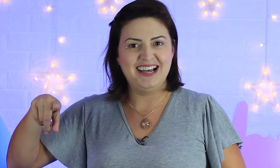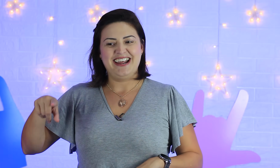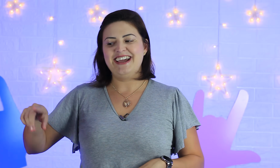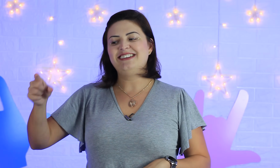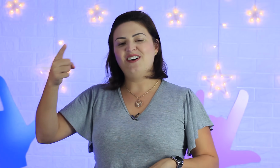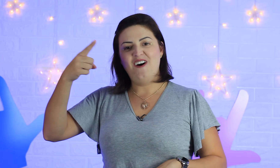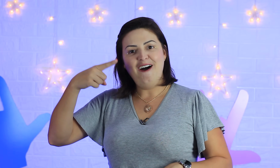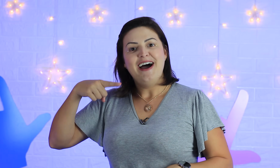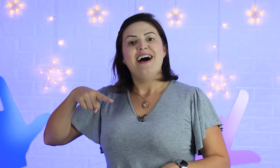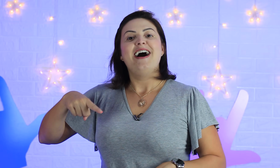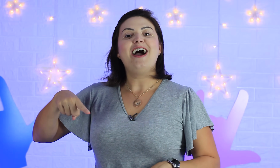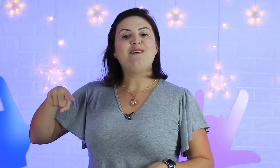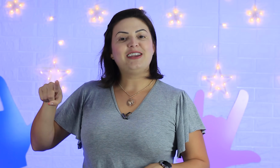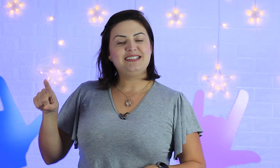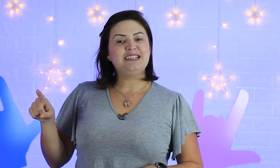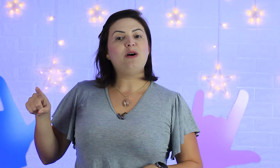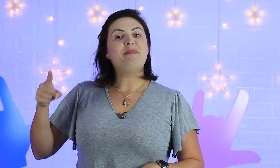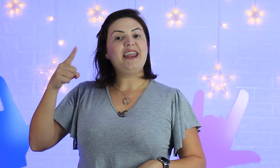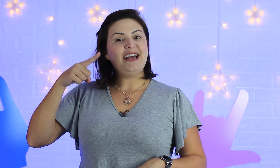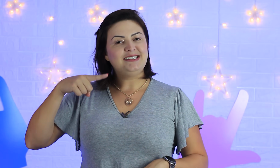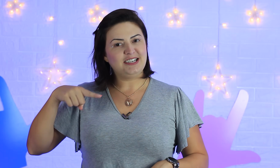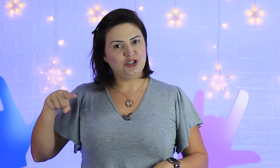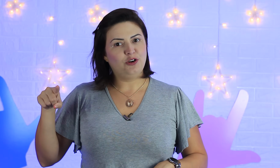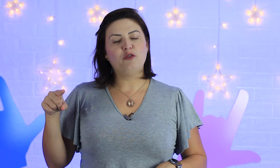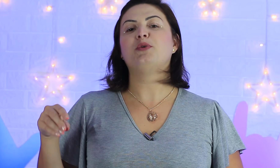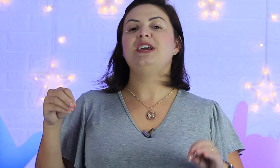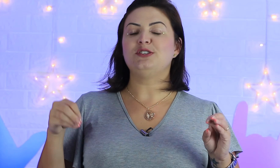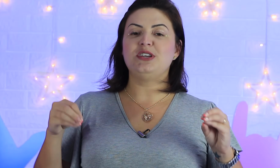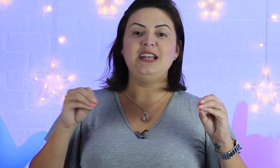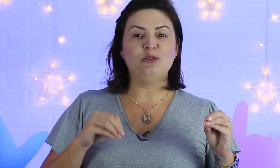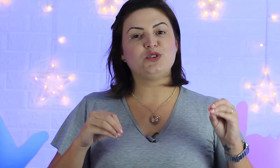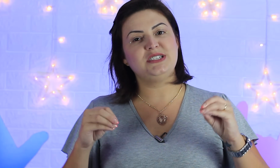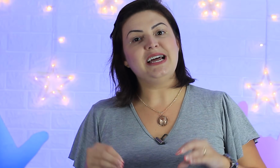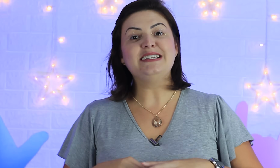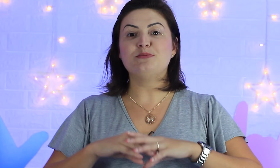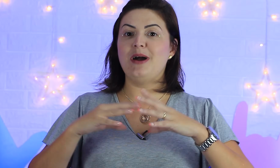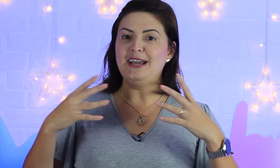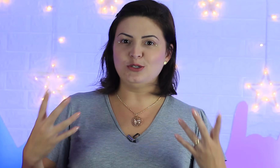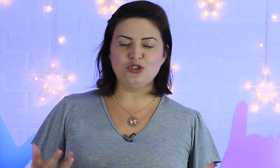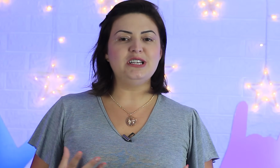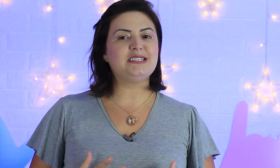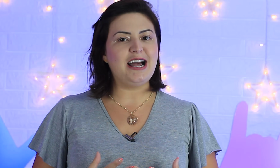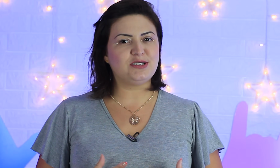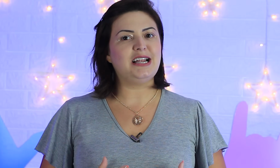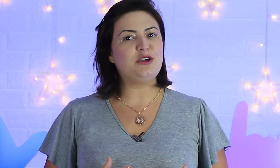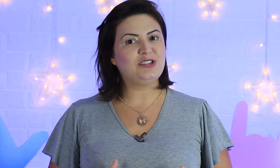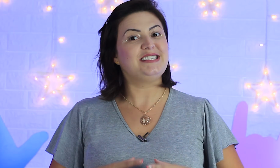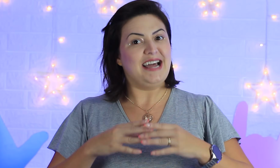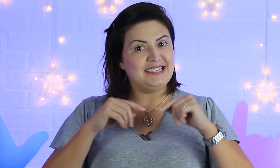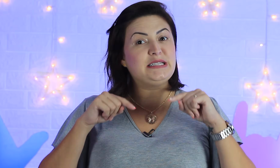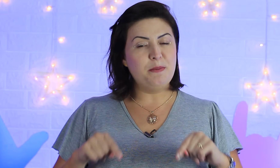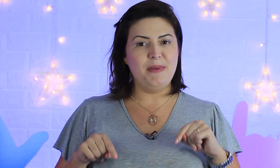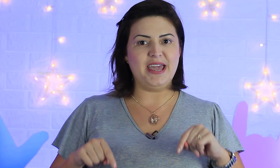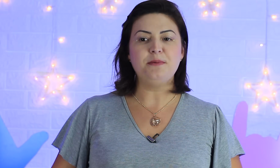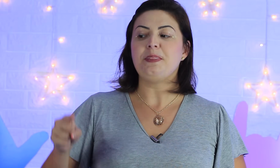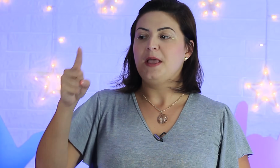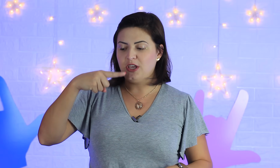Então, agora, esse sinal aparece aqui de novo, por isso que ele é um dos sinais mais utilizados na língua de sinais também. Porque,